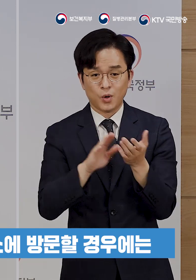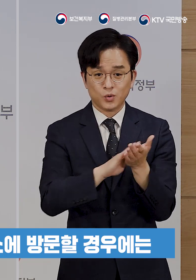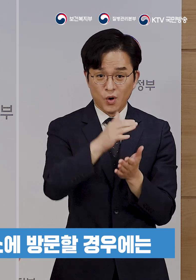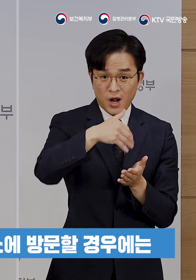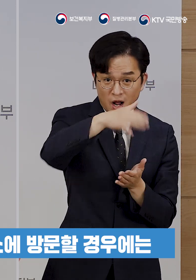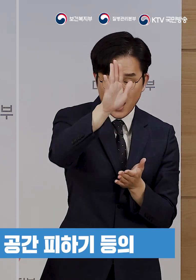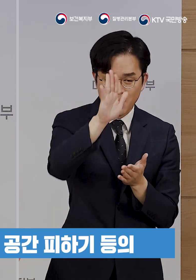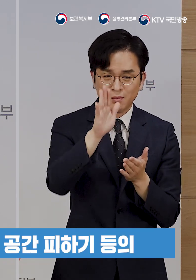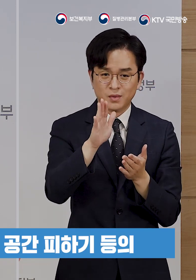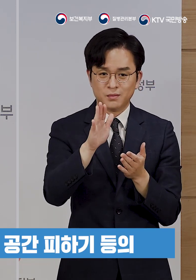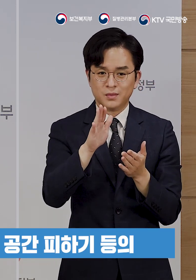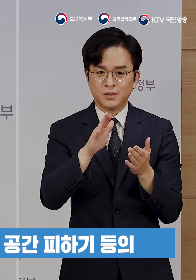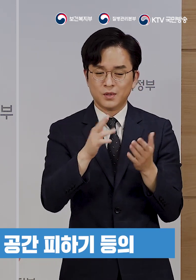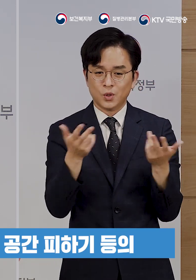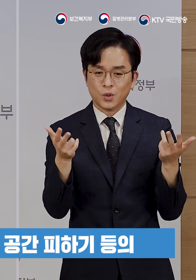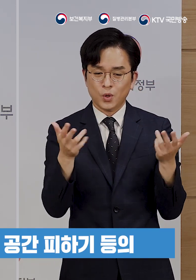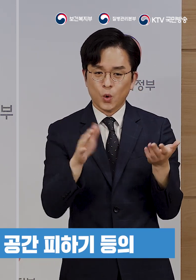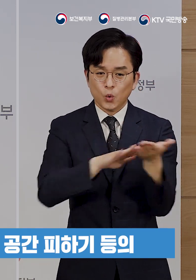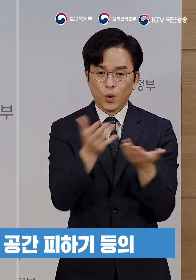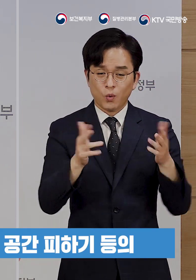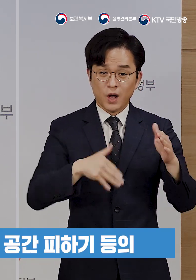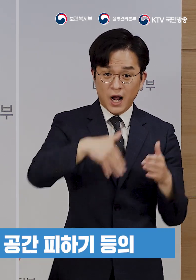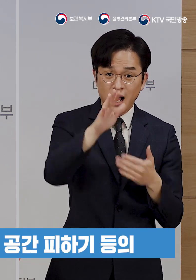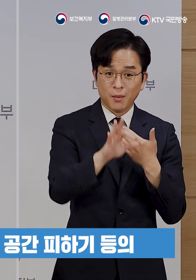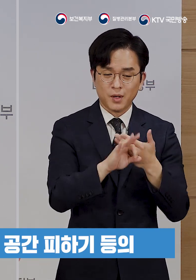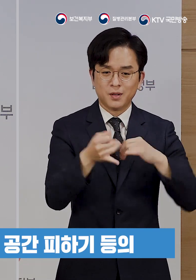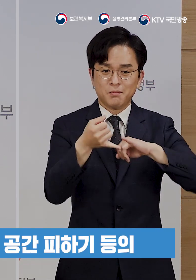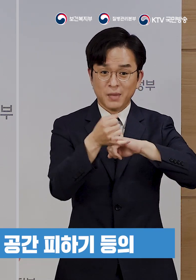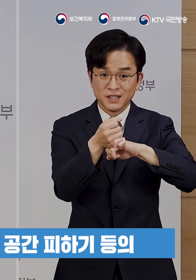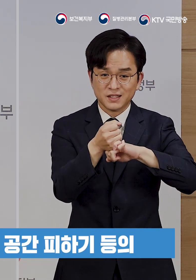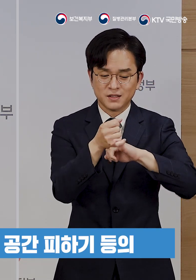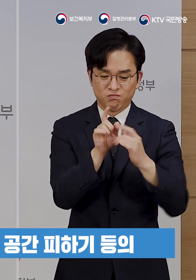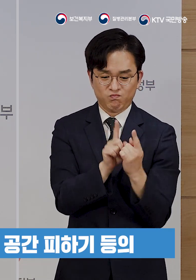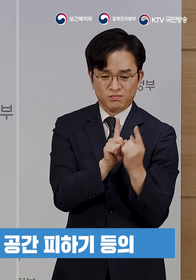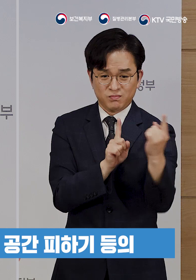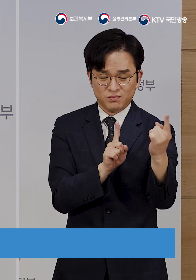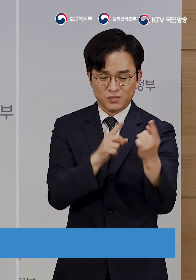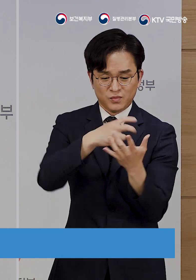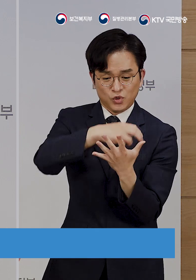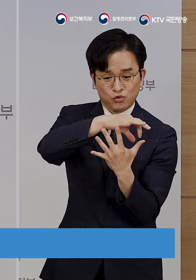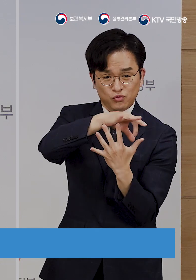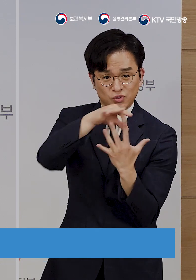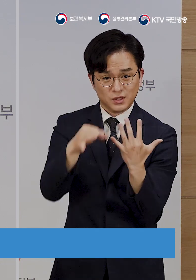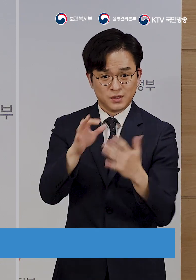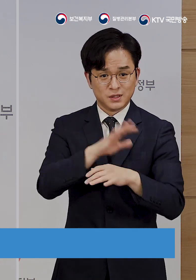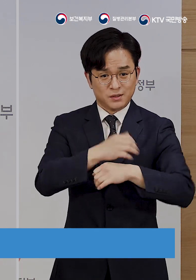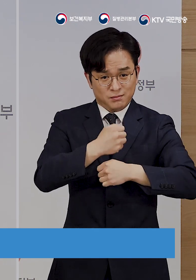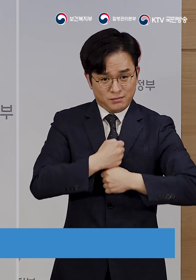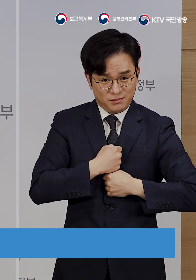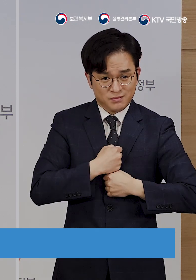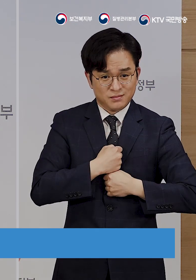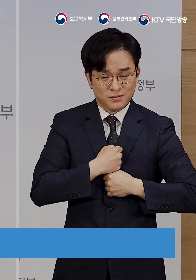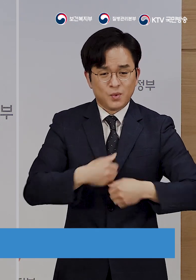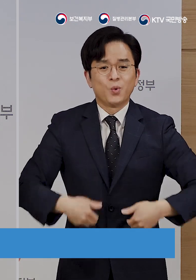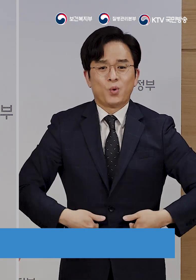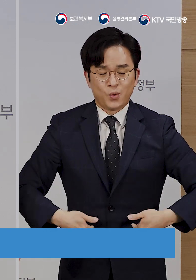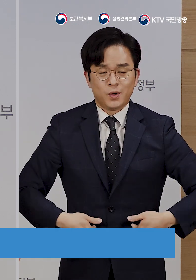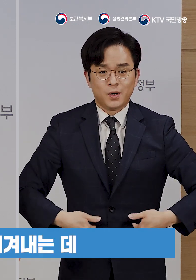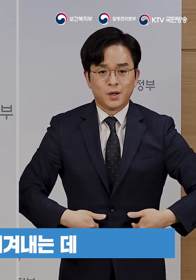방문할 경우에는 거리두기와 마스크 착용, 밀폐된 공간 피하기 등의 수칙을 지켜주시기